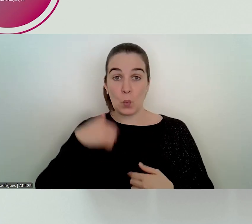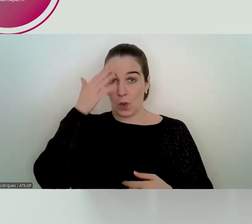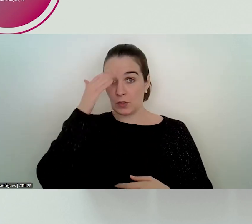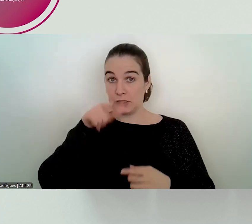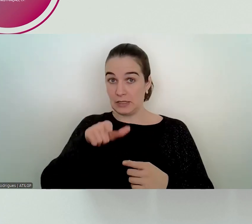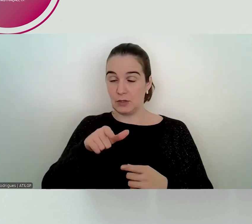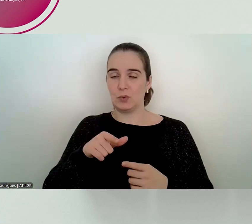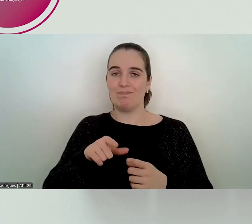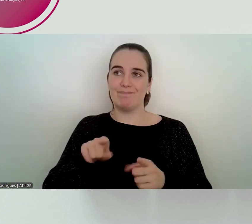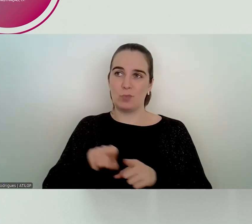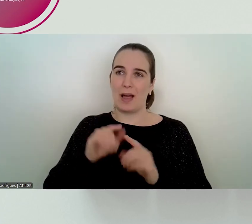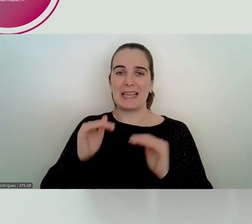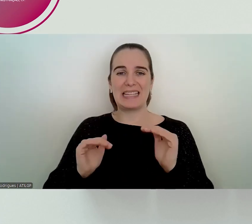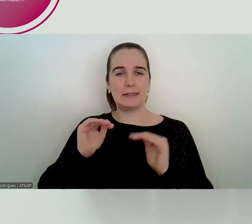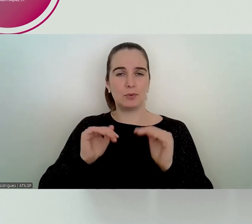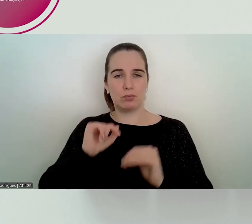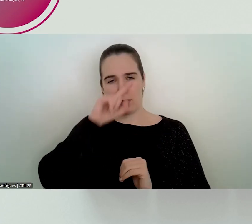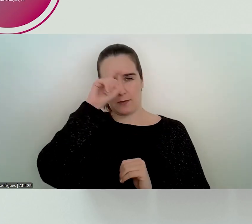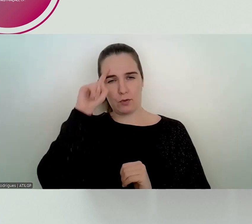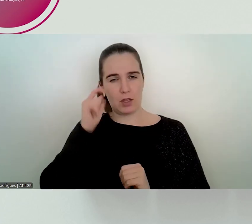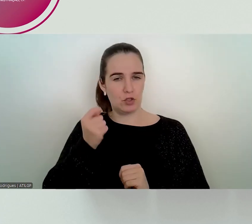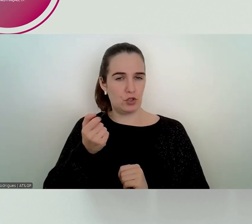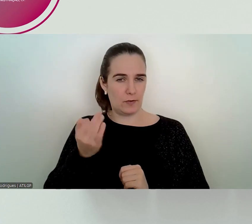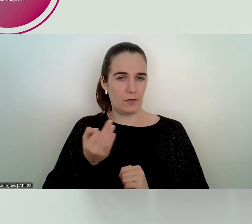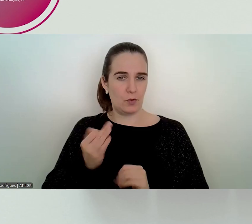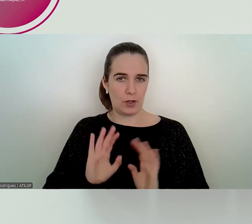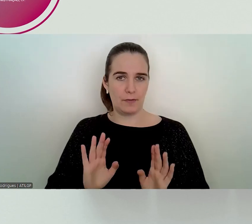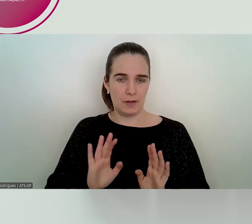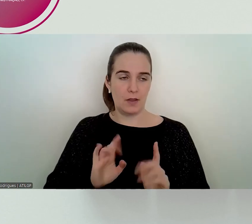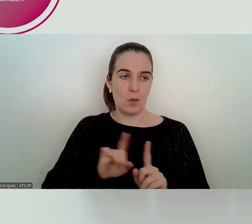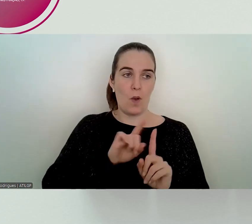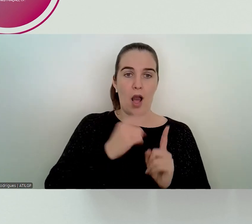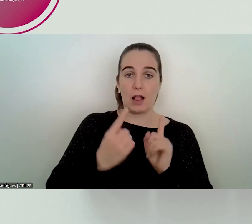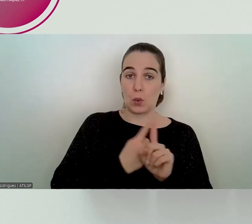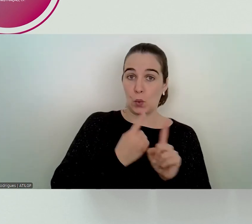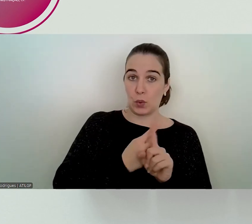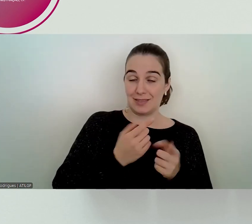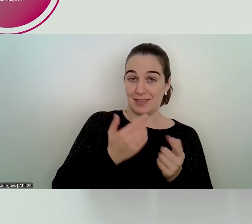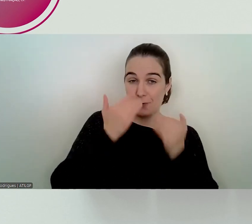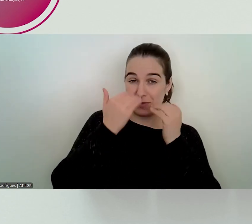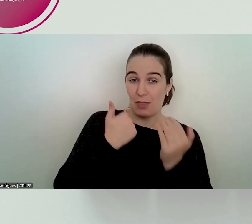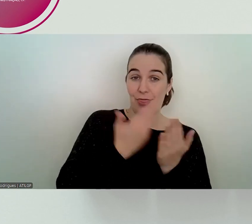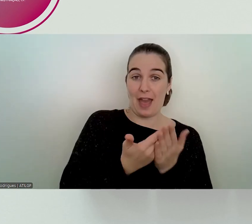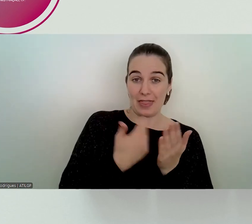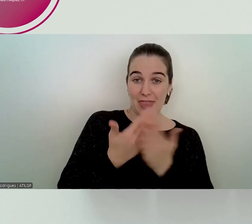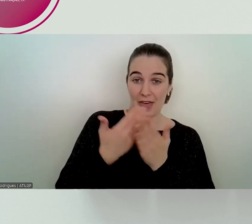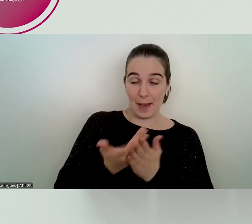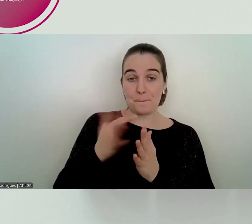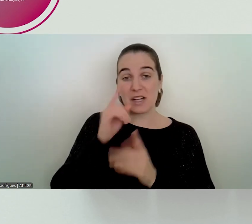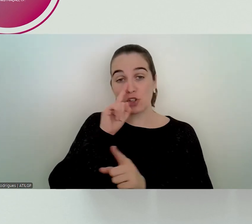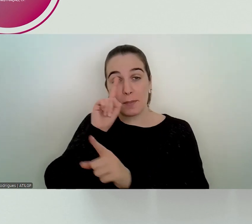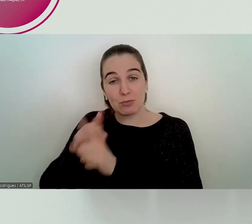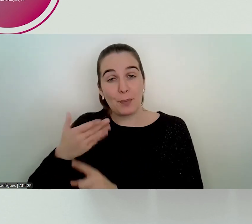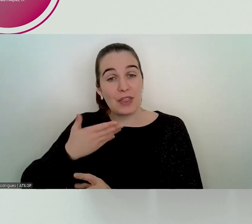promover um equilíbrio, portanto, um equilíbrio de disponibilização e acesso aos dados com preservação dos